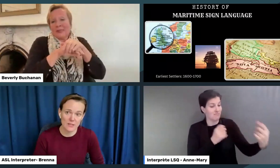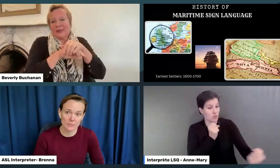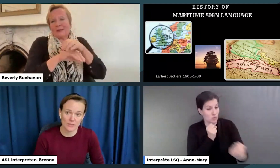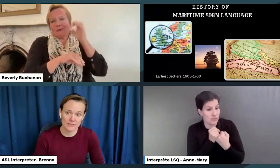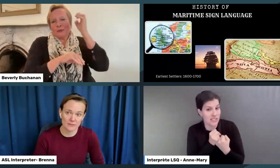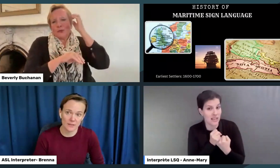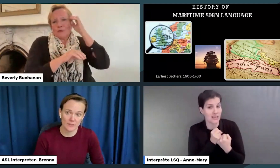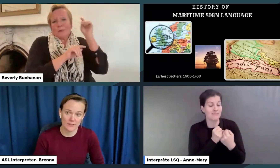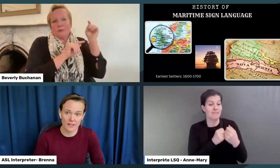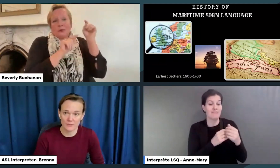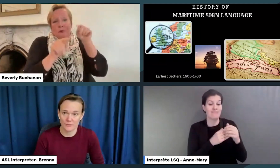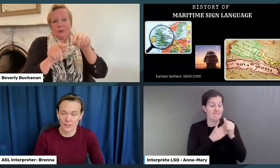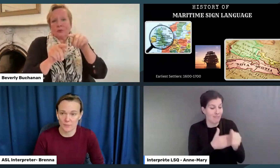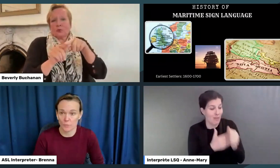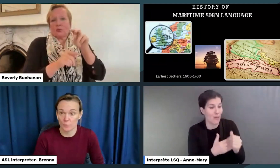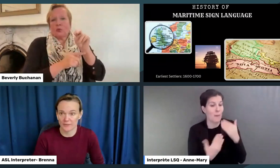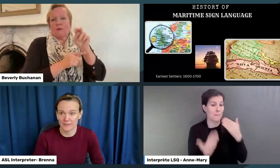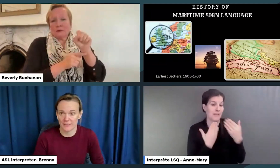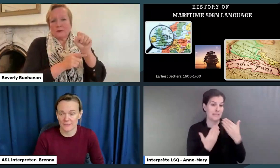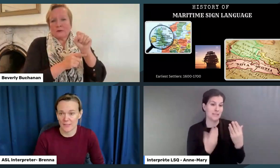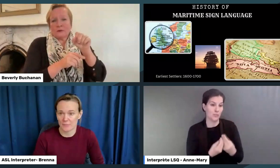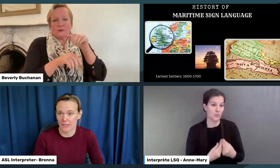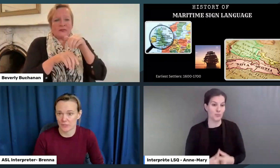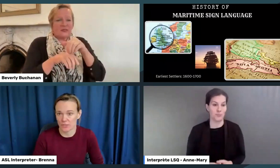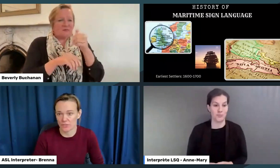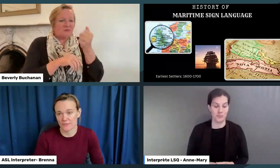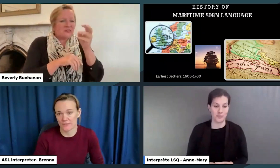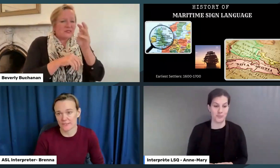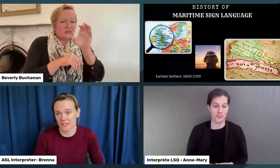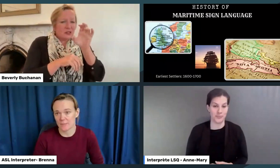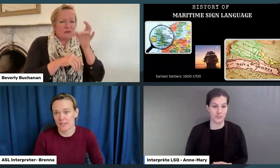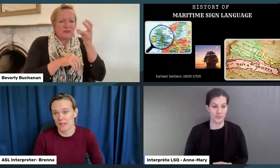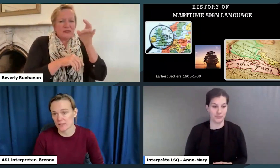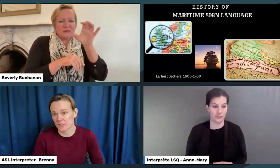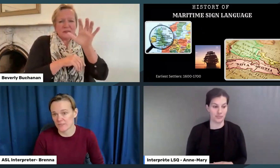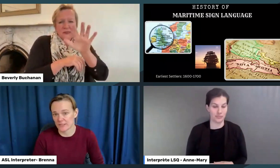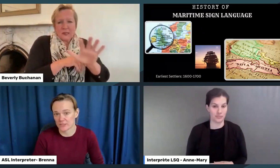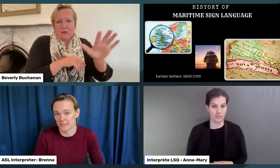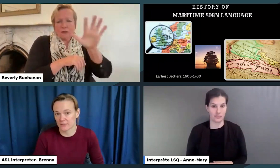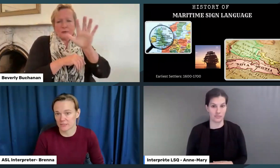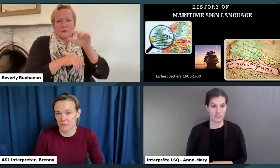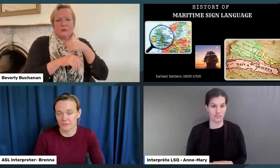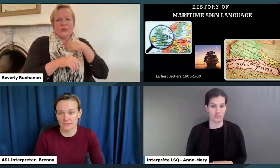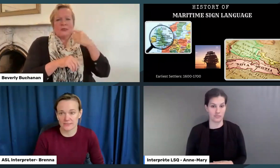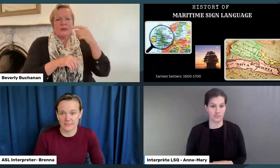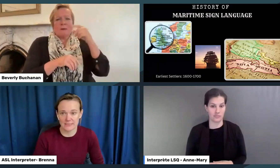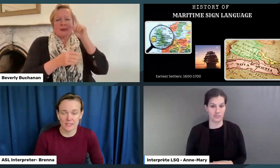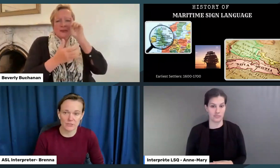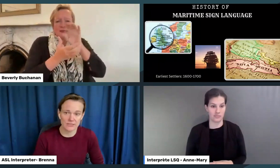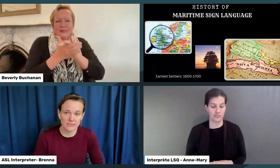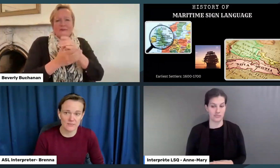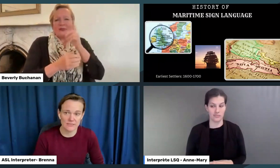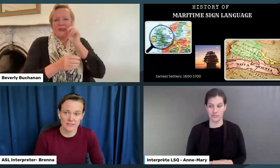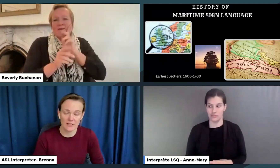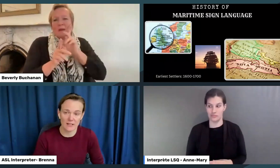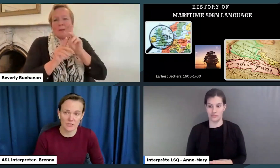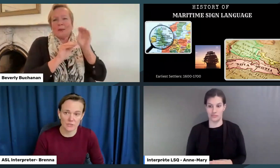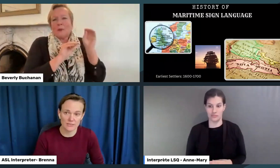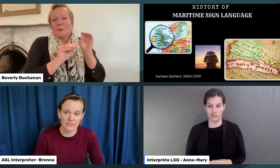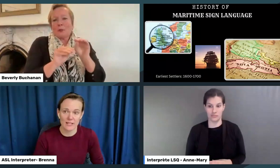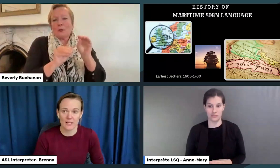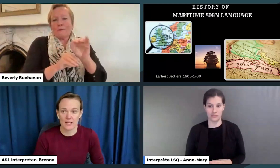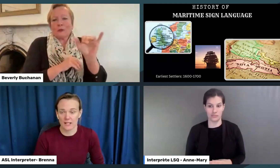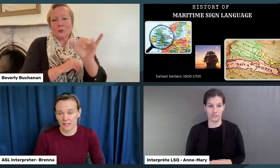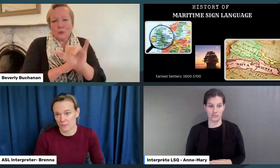ces langues-là. Il y avait beaucoup de mobilité, beaucoup de migration à l'époque, beaucoup de colonisateurs anglais des années 1600 et